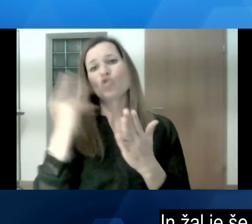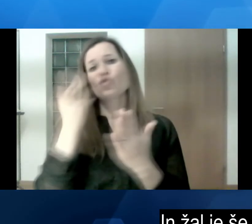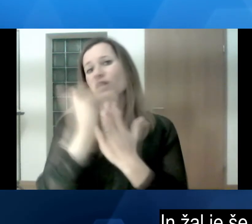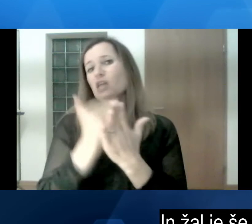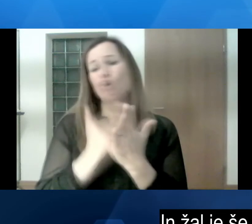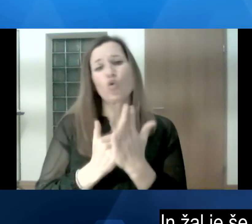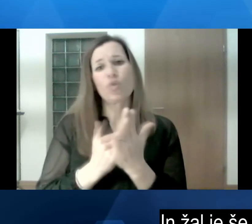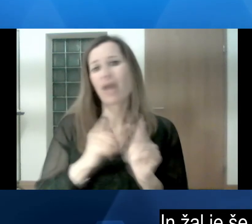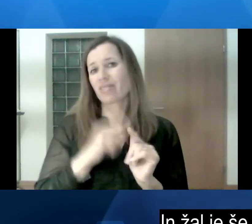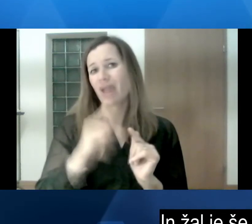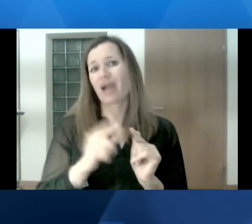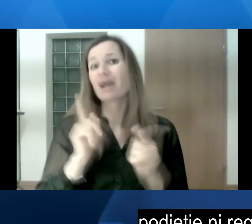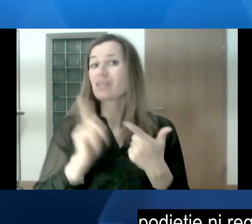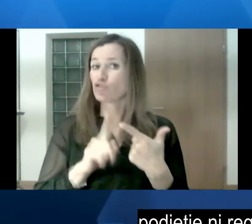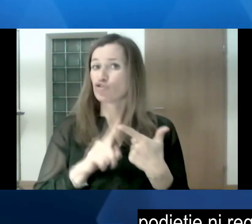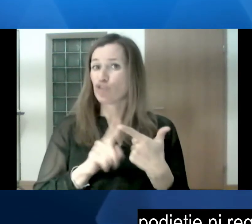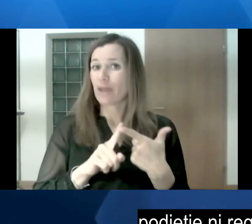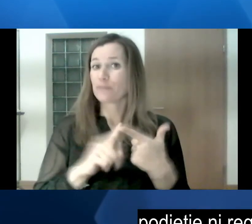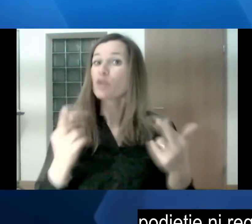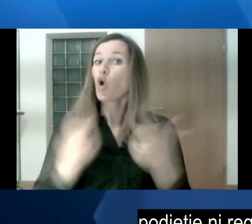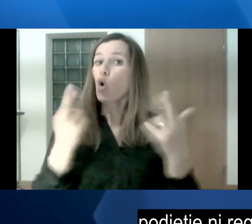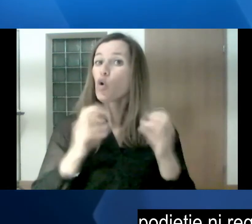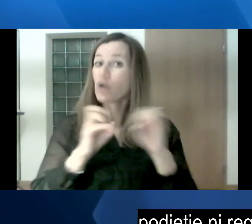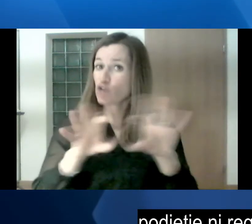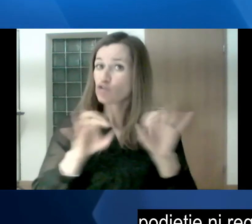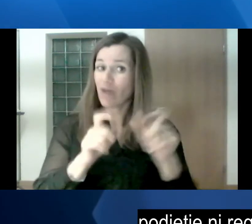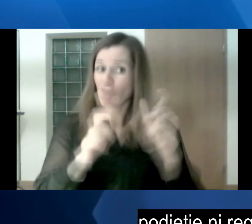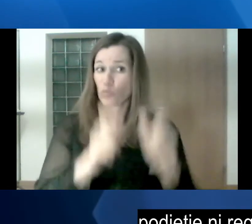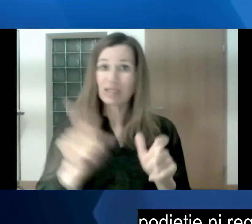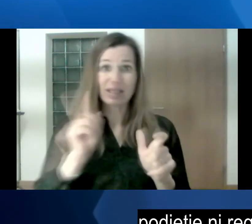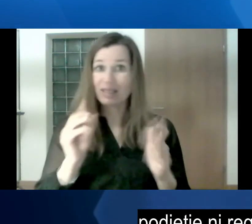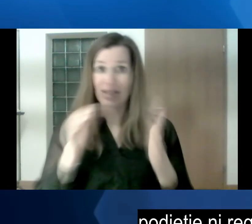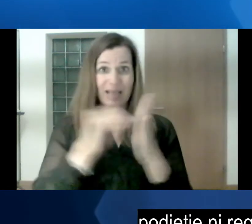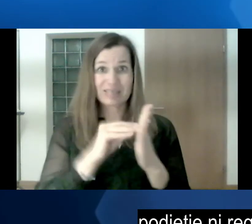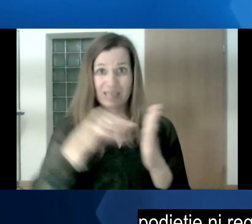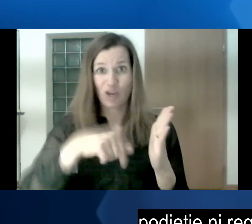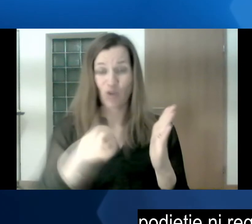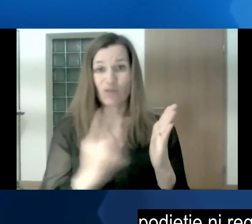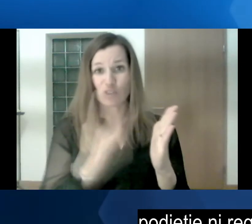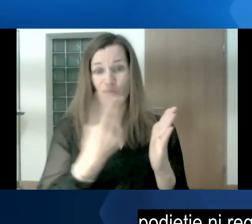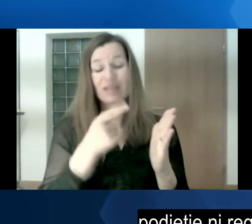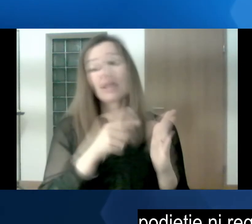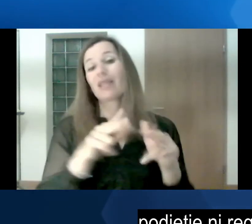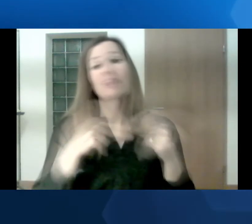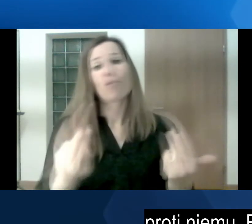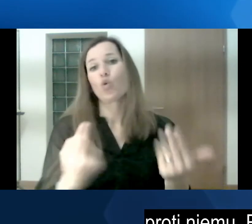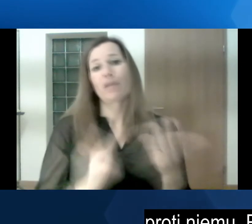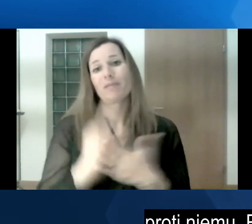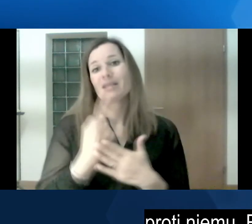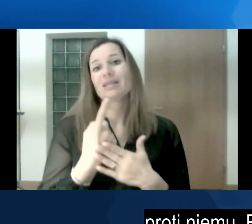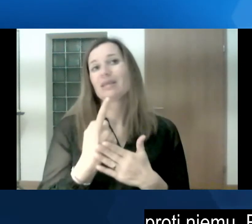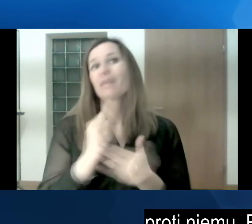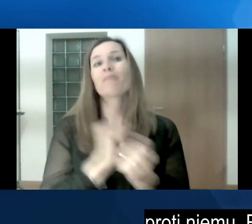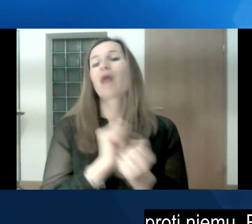da če oglaševalno podjetje ni registrirano v Sloveniji, ne more biti pravnih sankcij proti